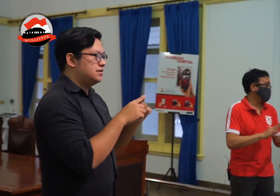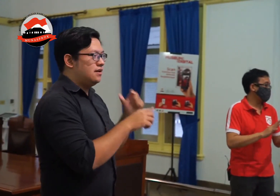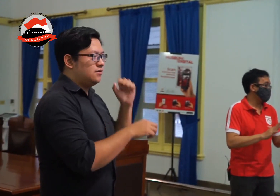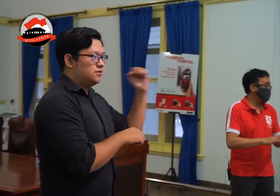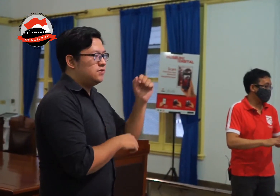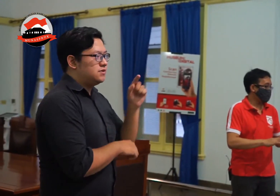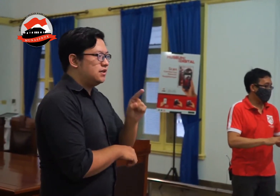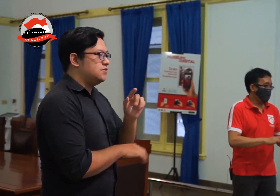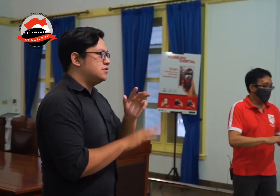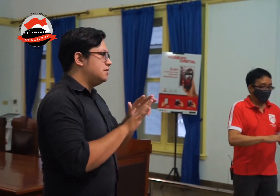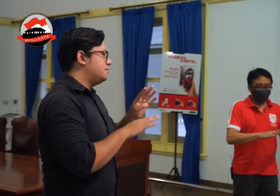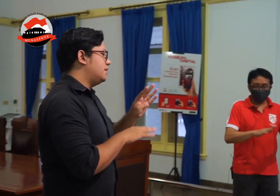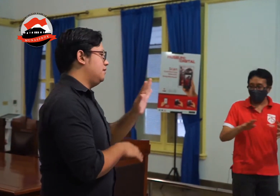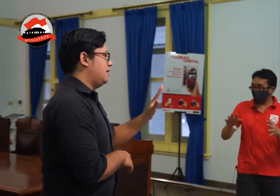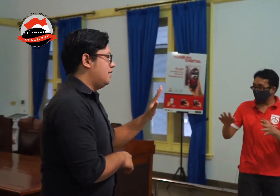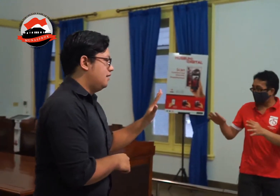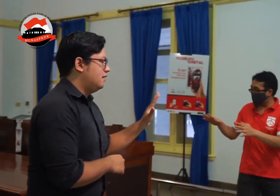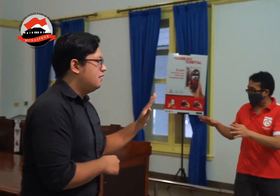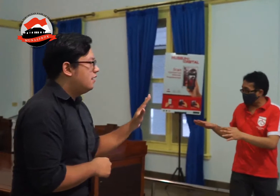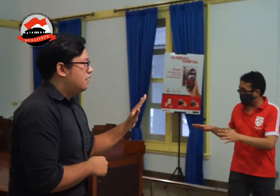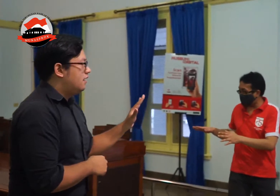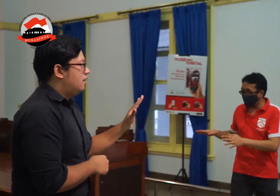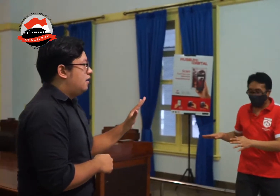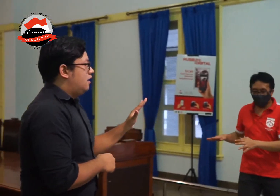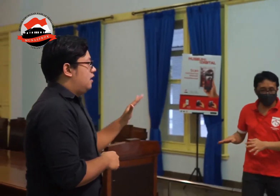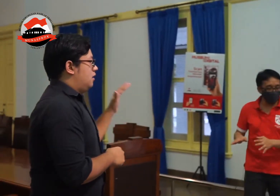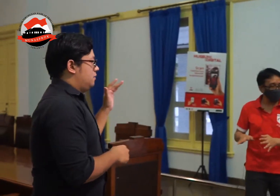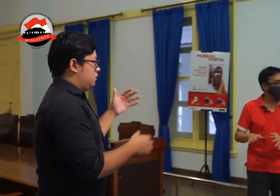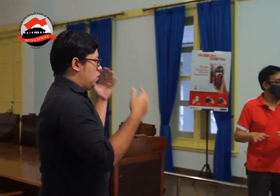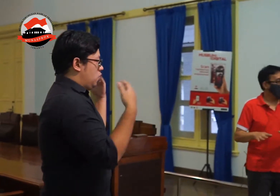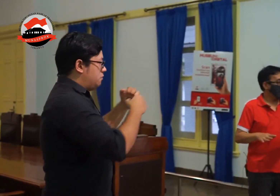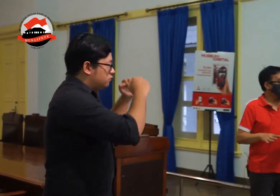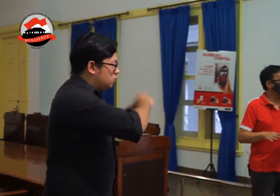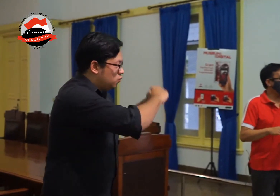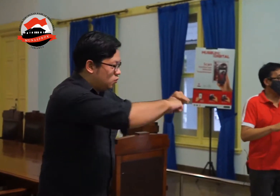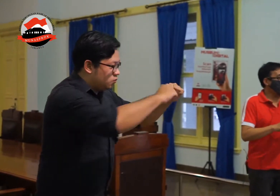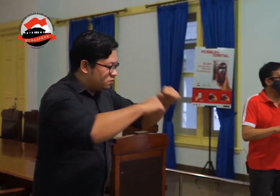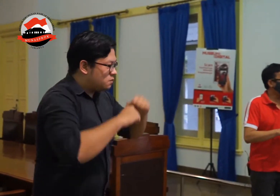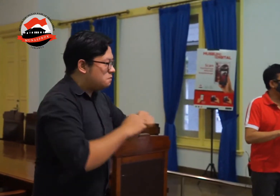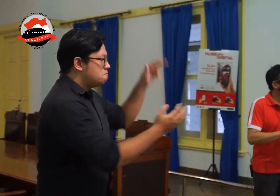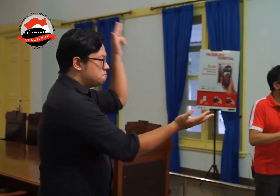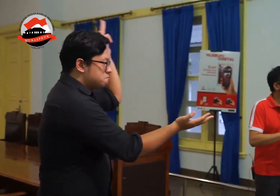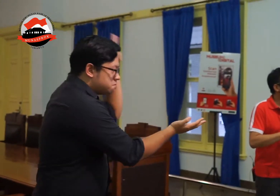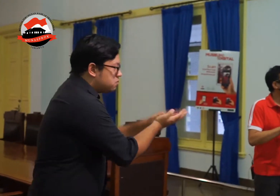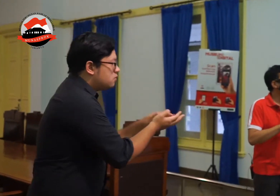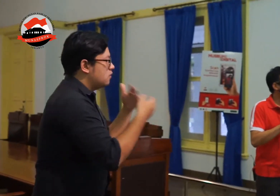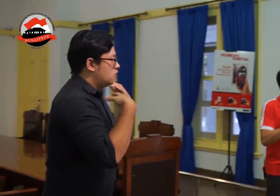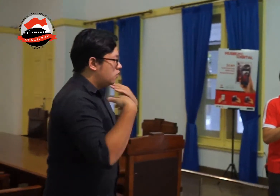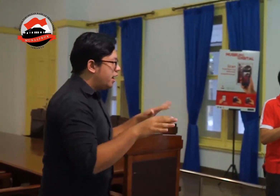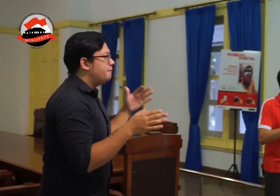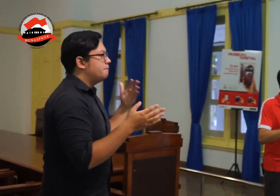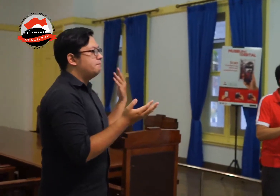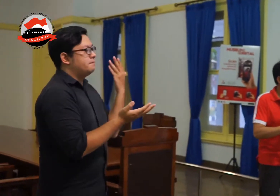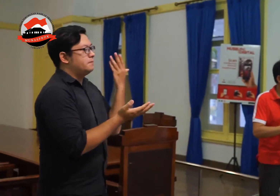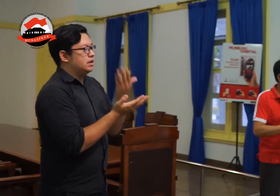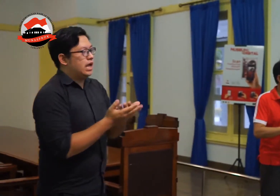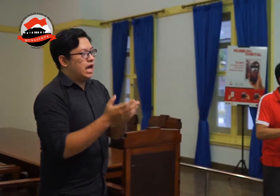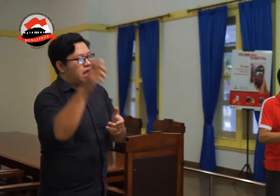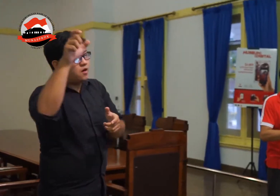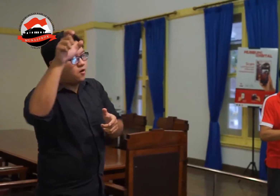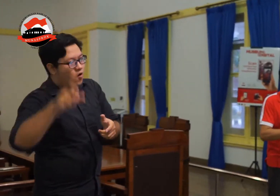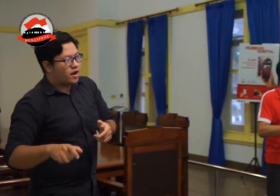17 Agustus 1945. Setelah tidak ada lagi yang dibahas, Bung Karno kemudian meminta kepada tokoh